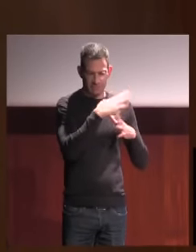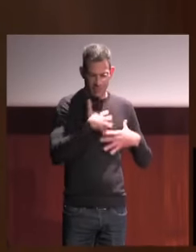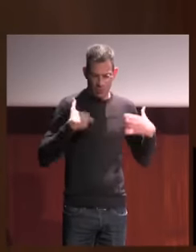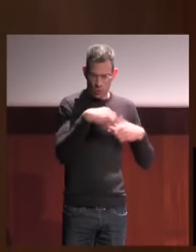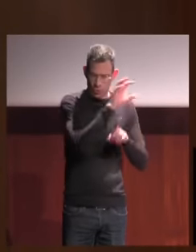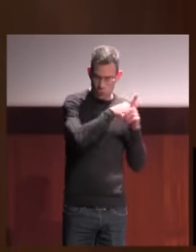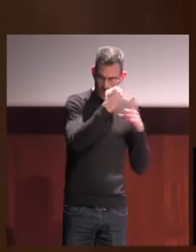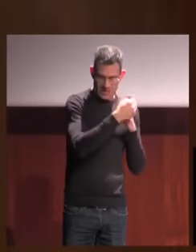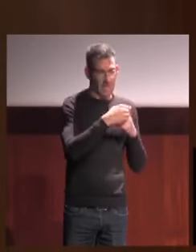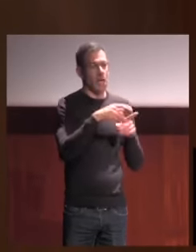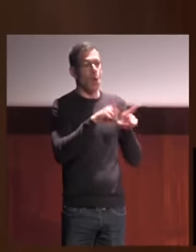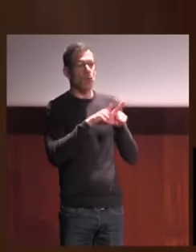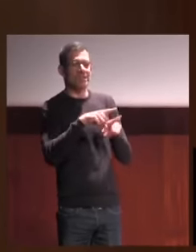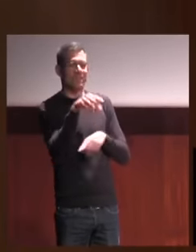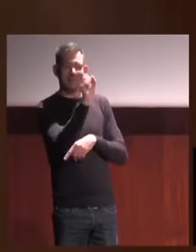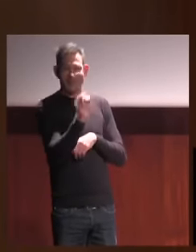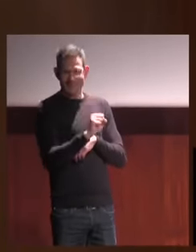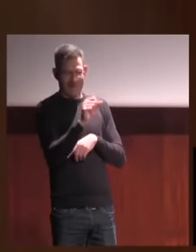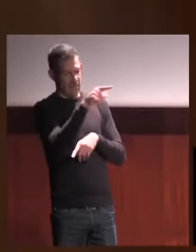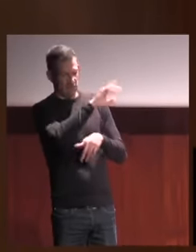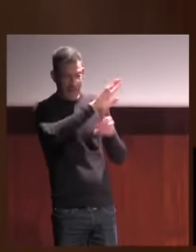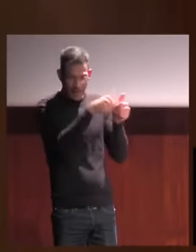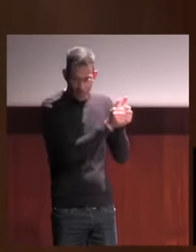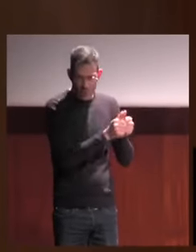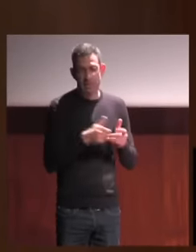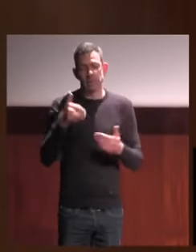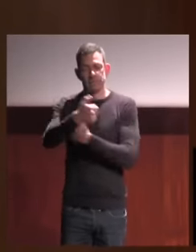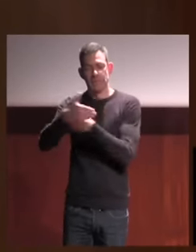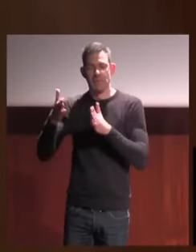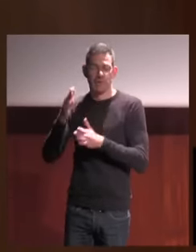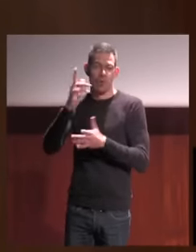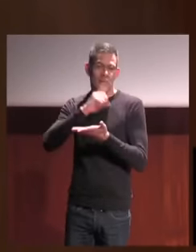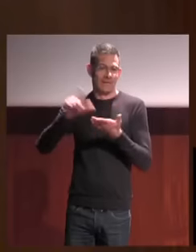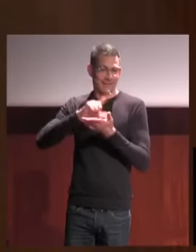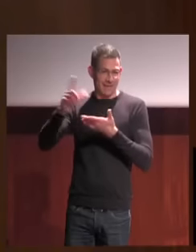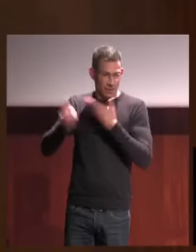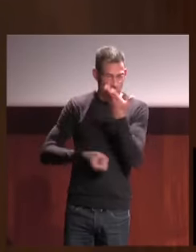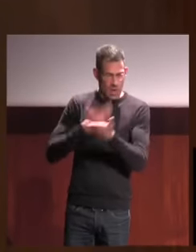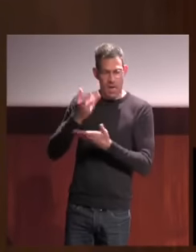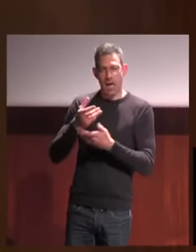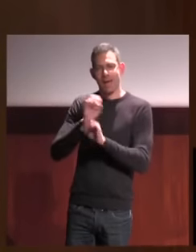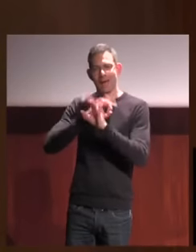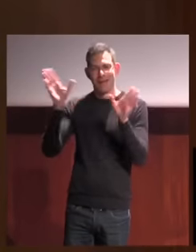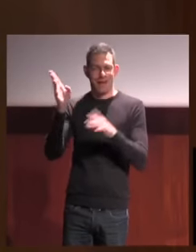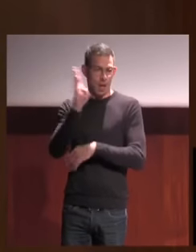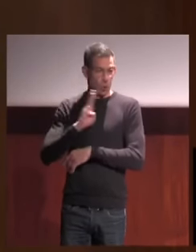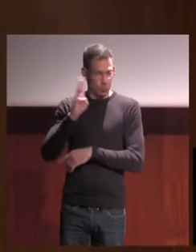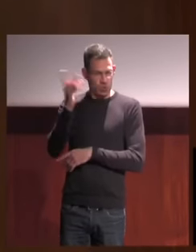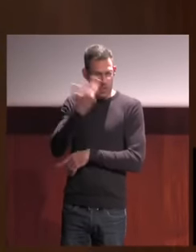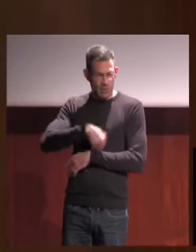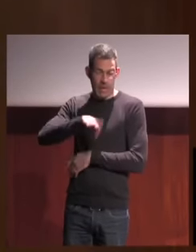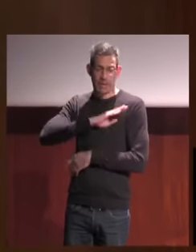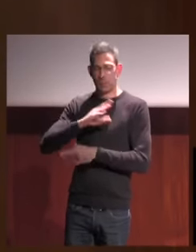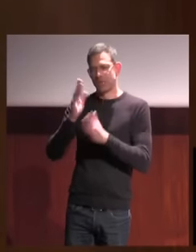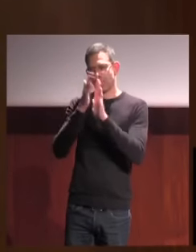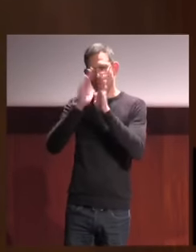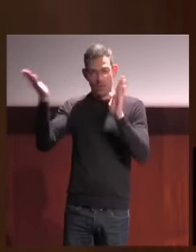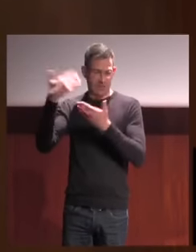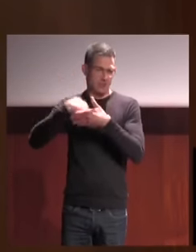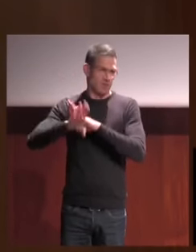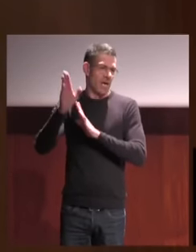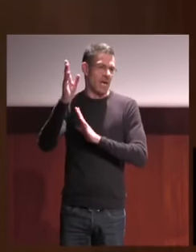adjointe, au département littérature et art, Claire Bouchard, chargée de collections en bibliothéconomie et sciences de